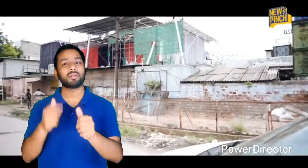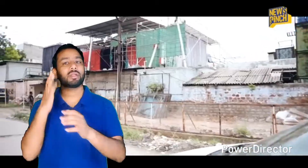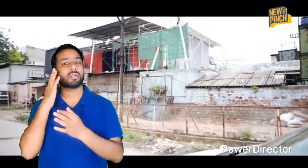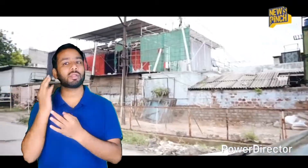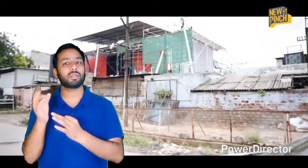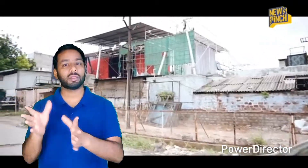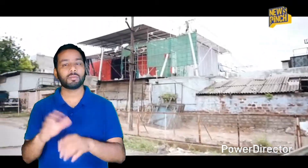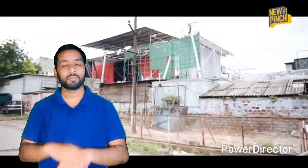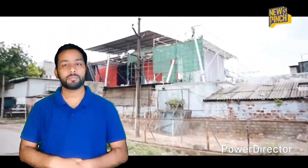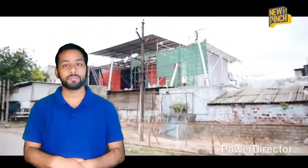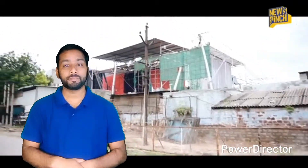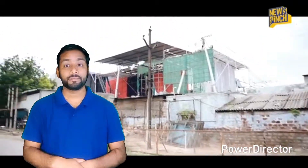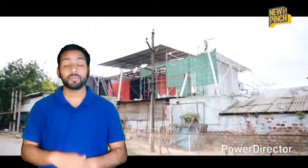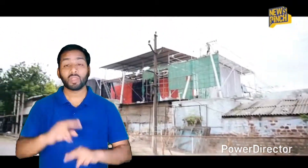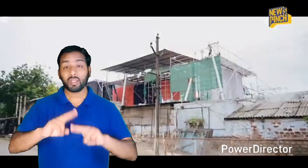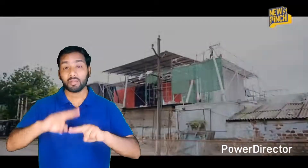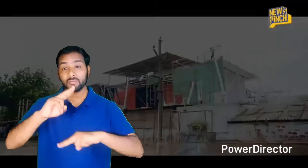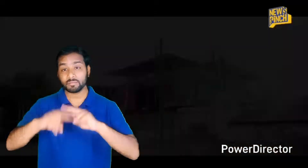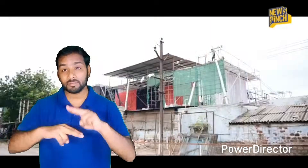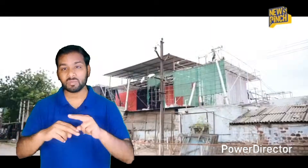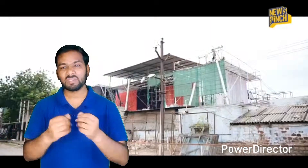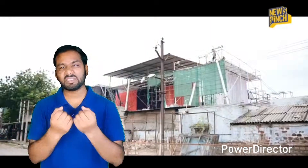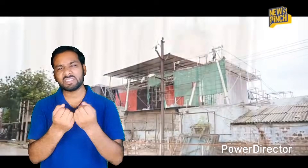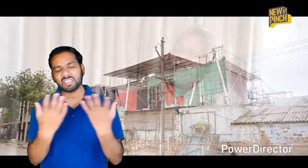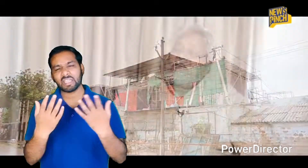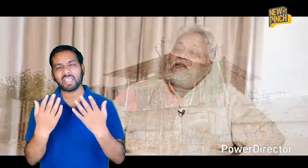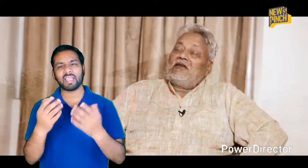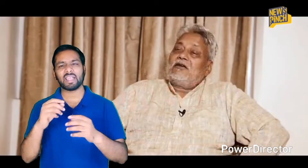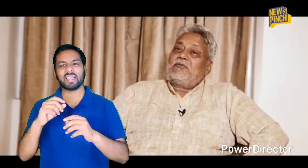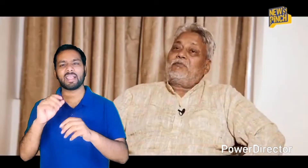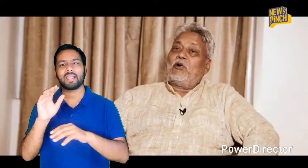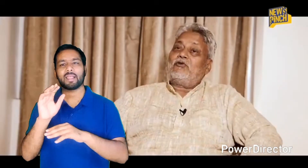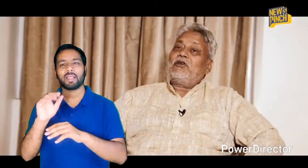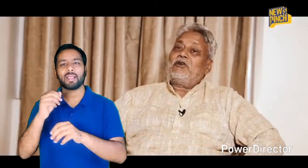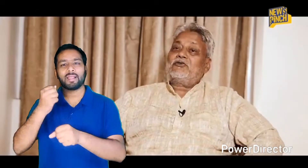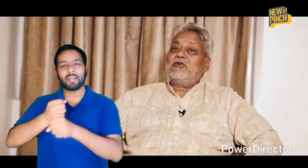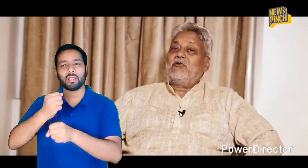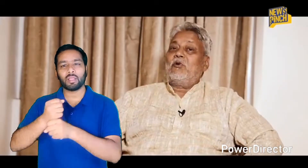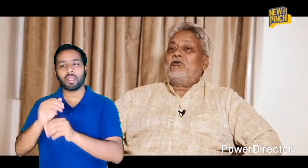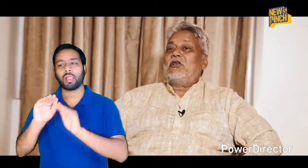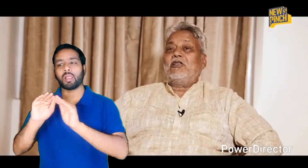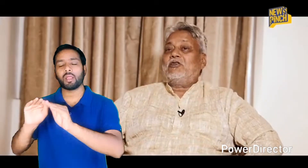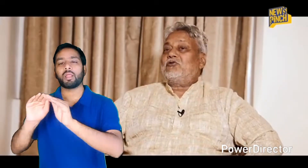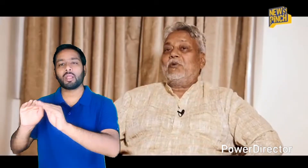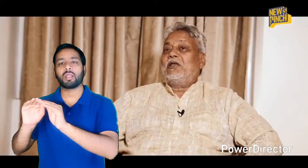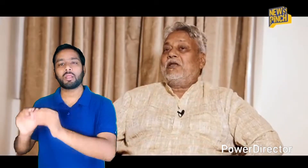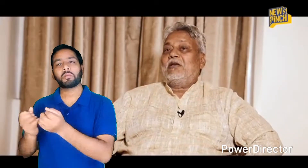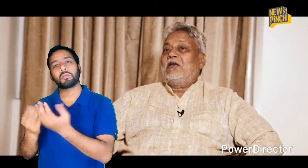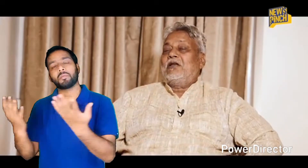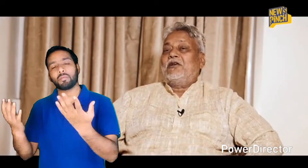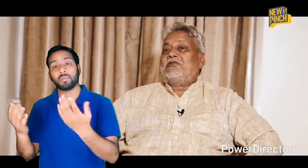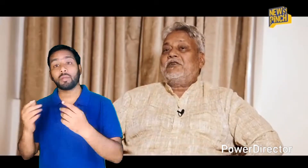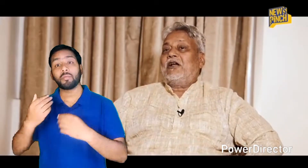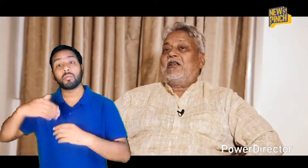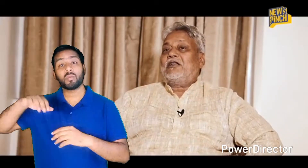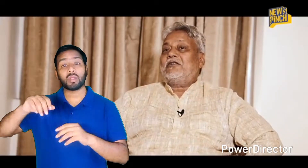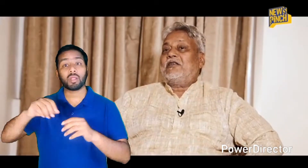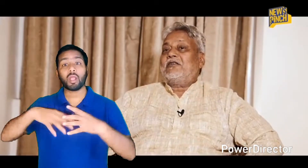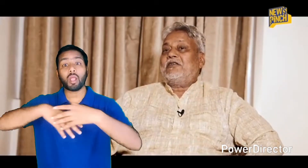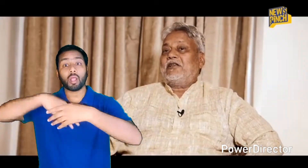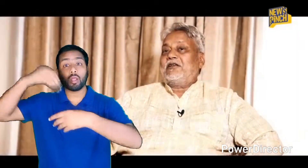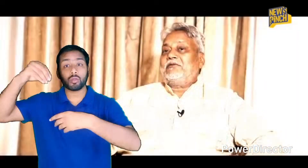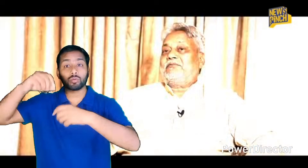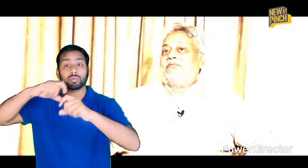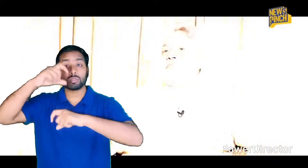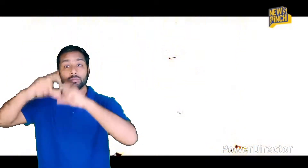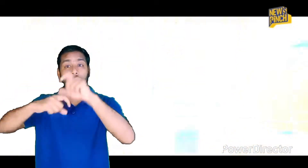करना संभव ही नहीं है, और ऐसी पॉल्यूटिंग इंडस्ट्री को बहुत सारे देशों में इंडस्ट्री लगाने की